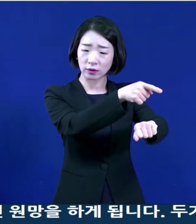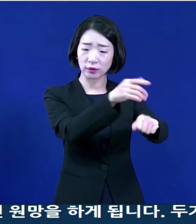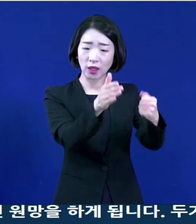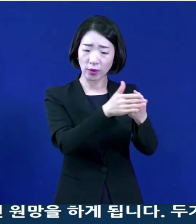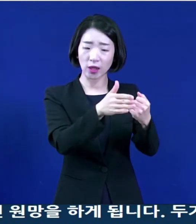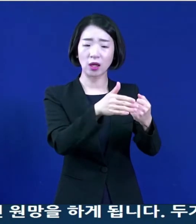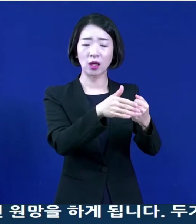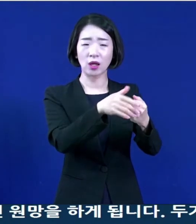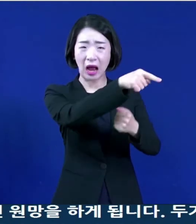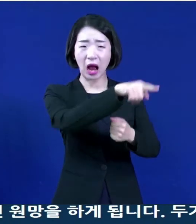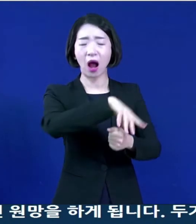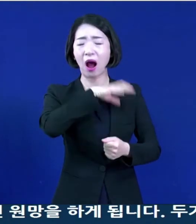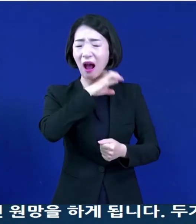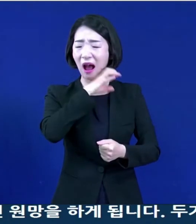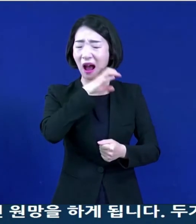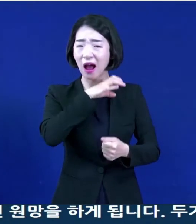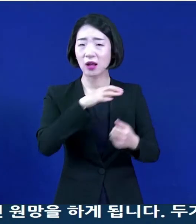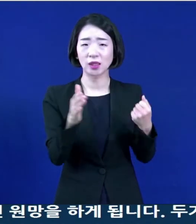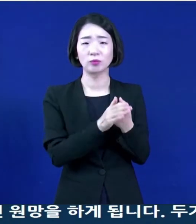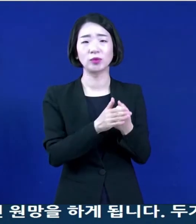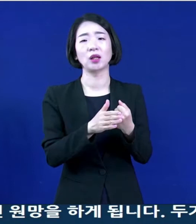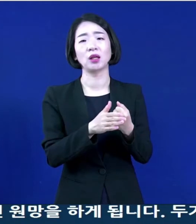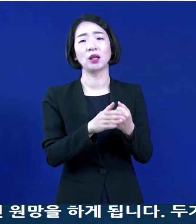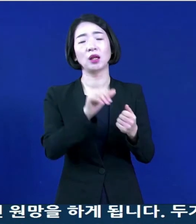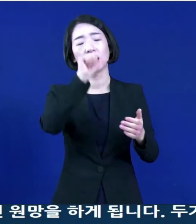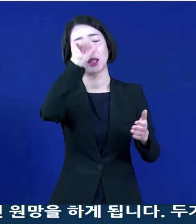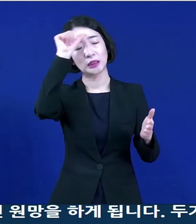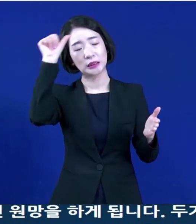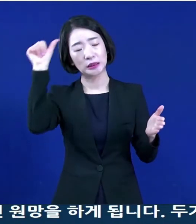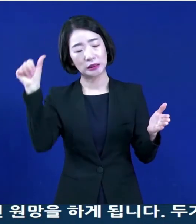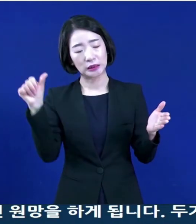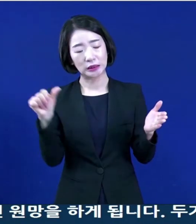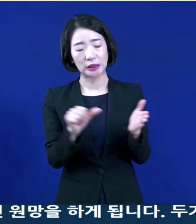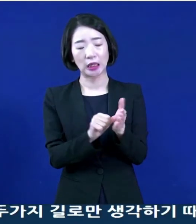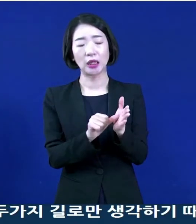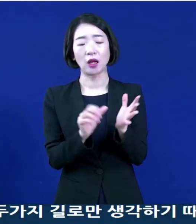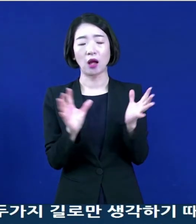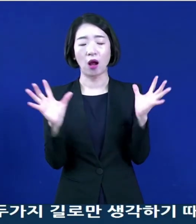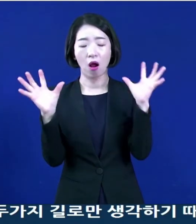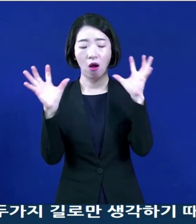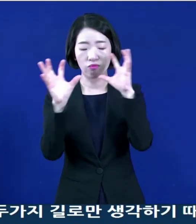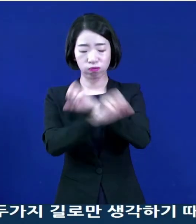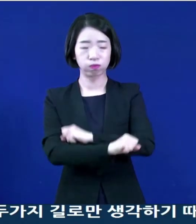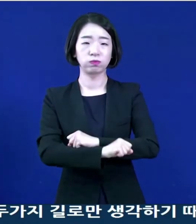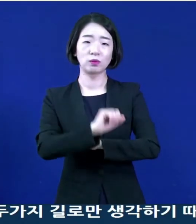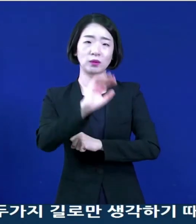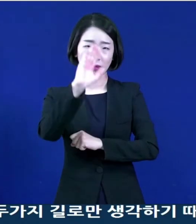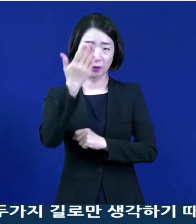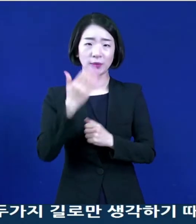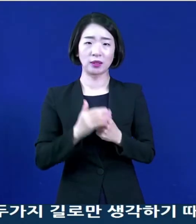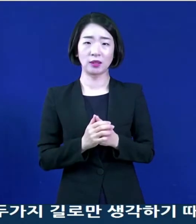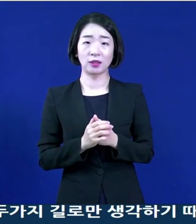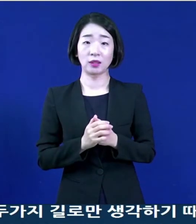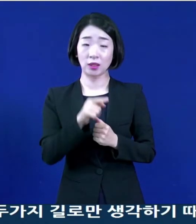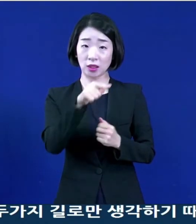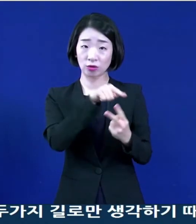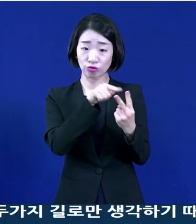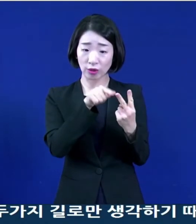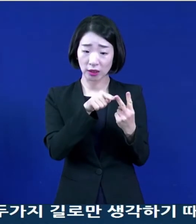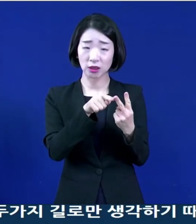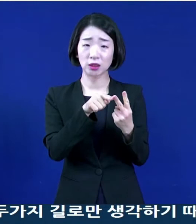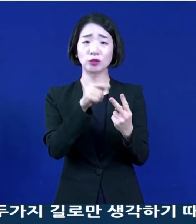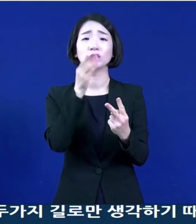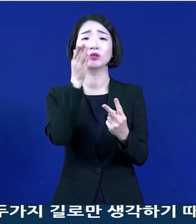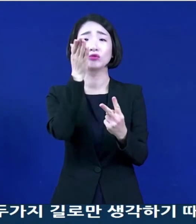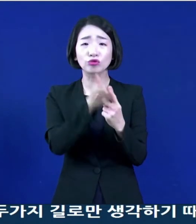돌려서 원망을 다른 사람에게 돌려서 내 인생이 원망하다가 망가질 것인가. 이 두 가지 중에